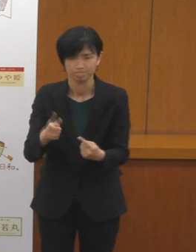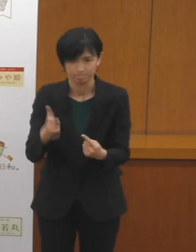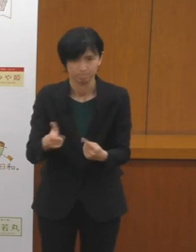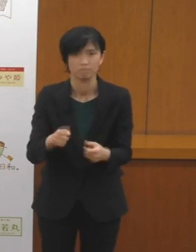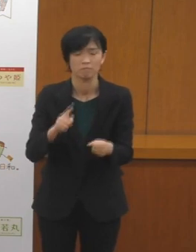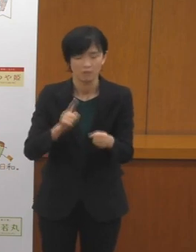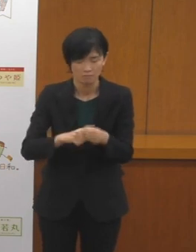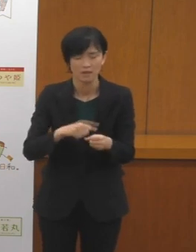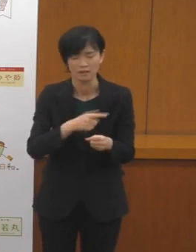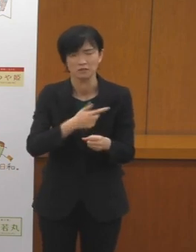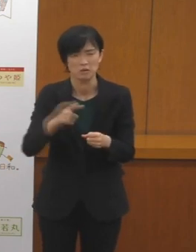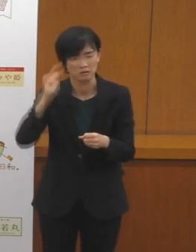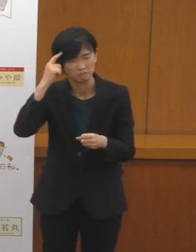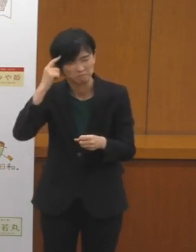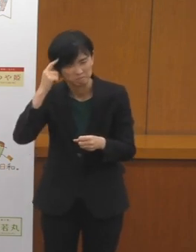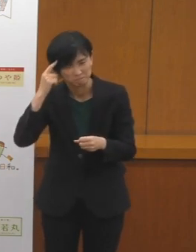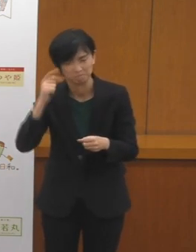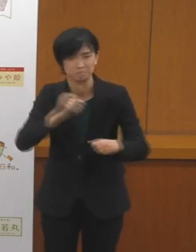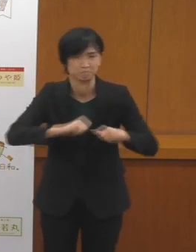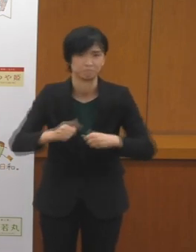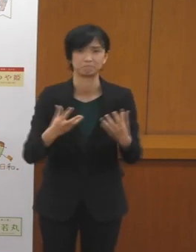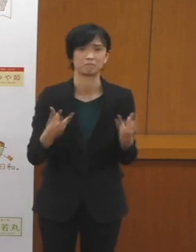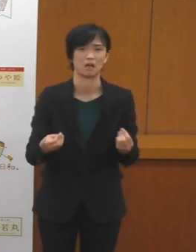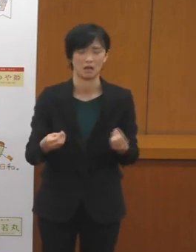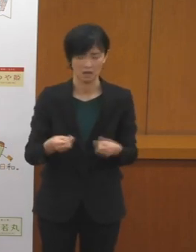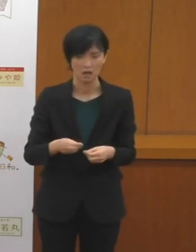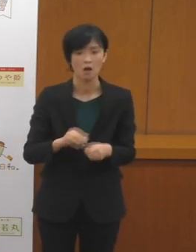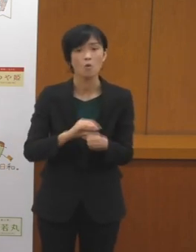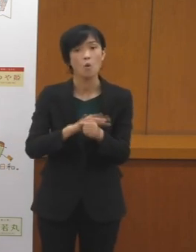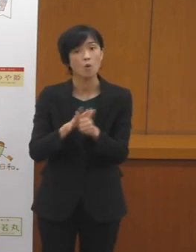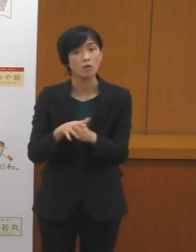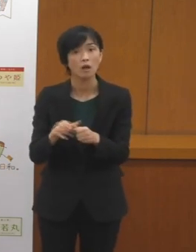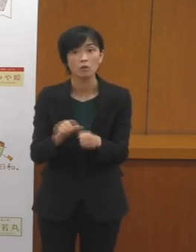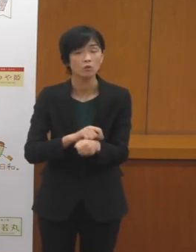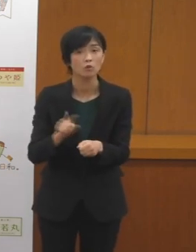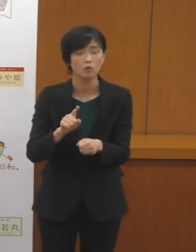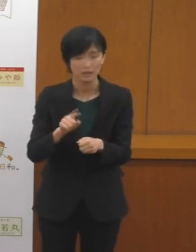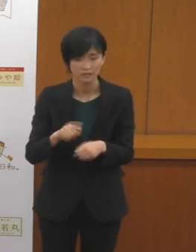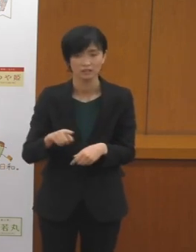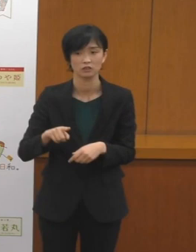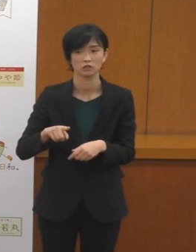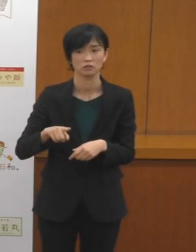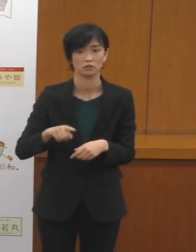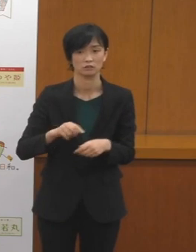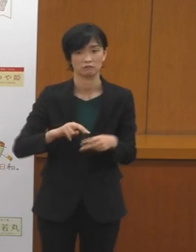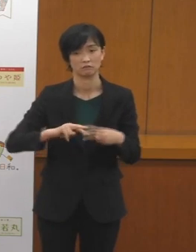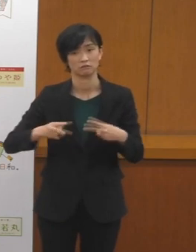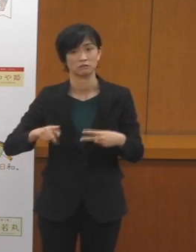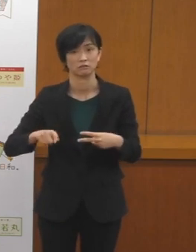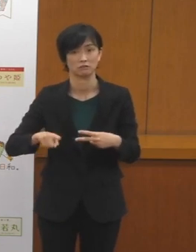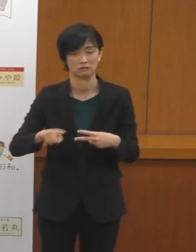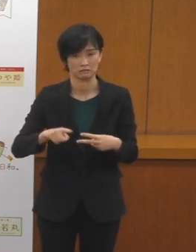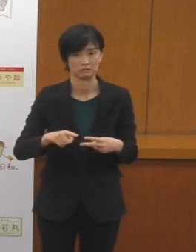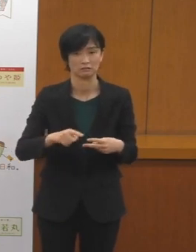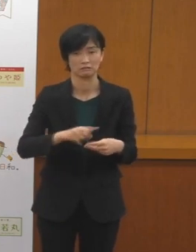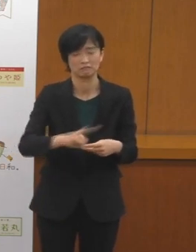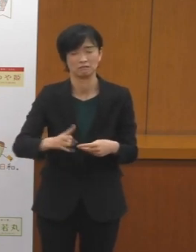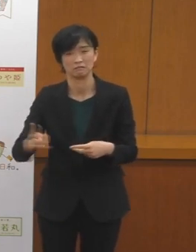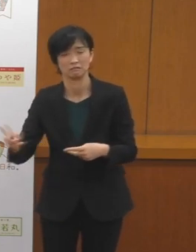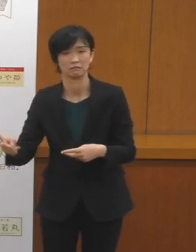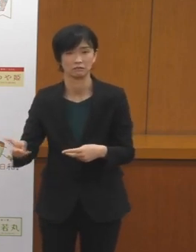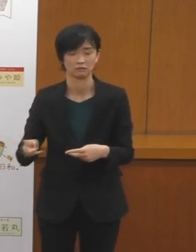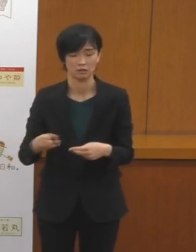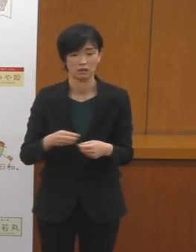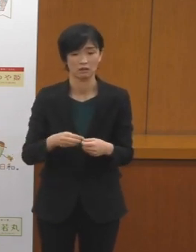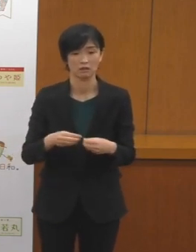新型コロナの特徴というのは次々と変異株が現れ感染力も